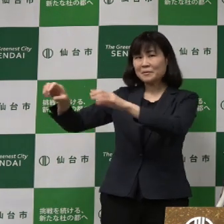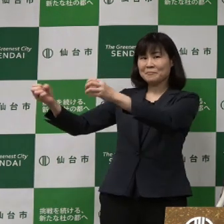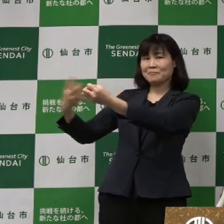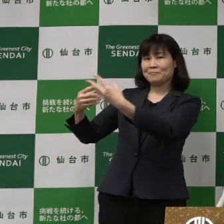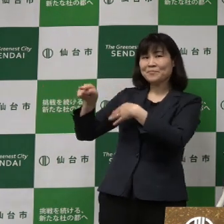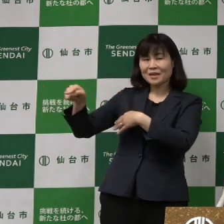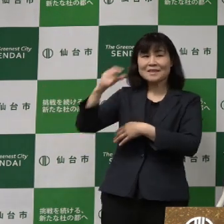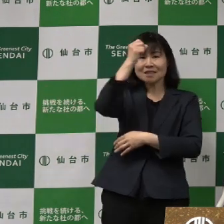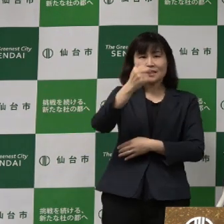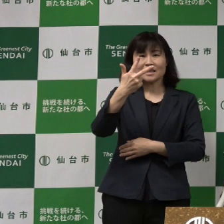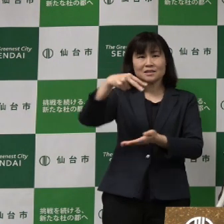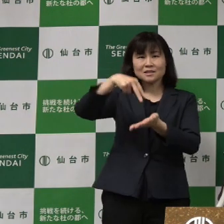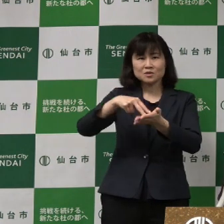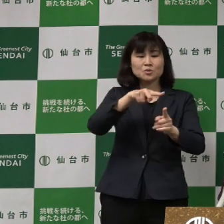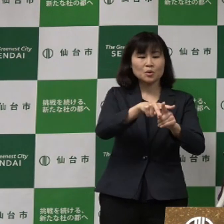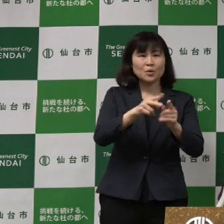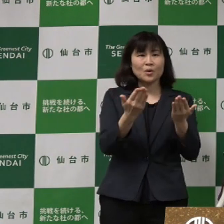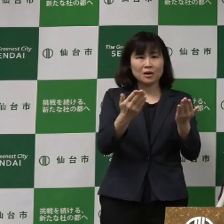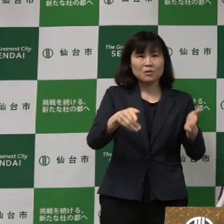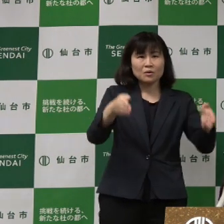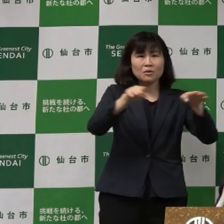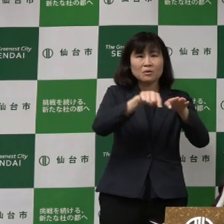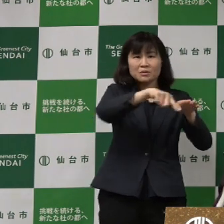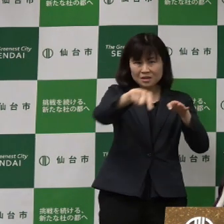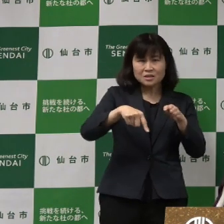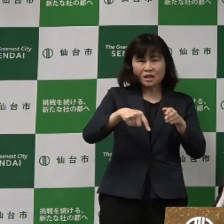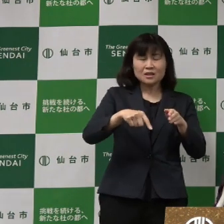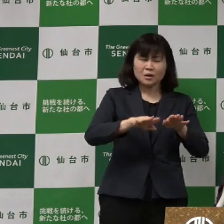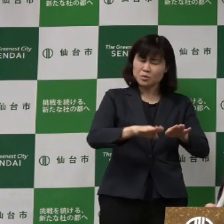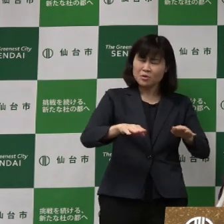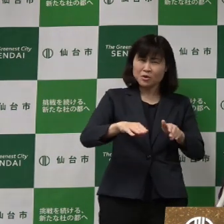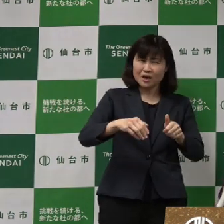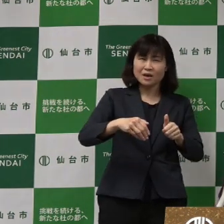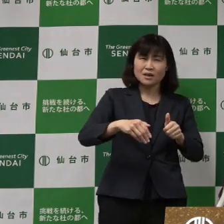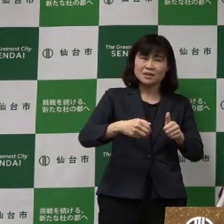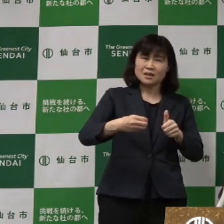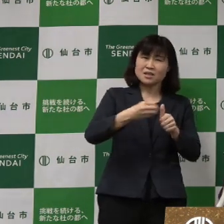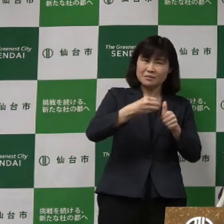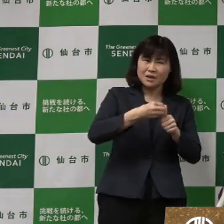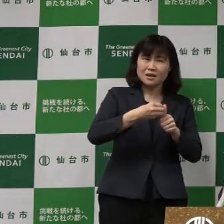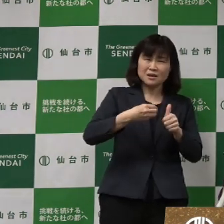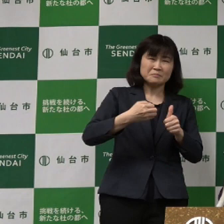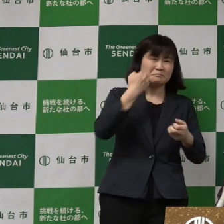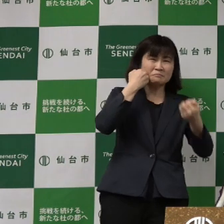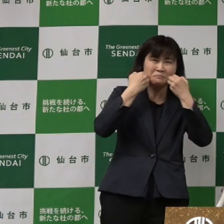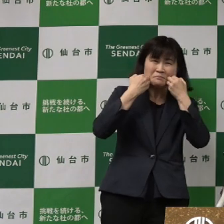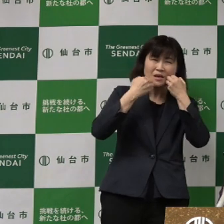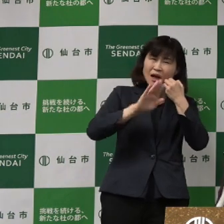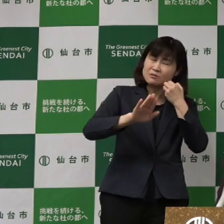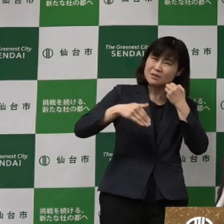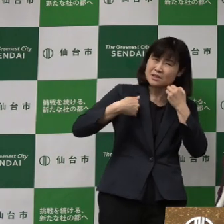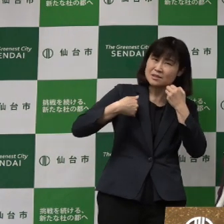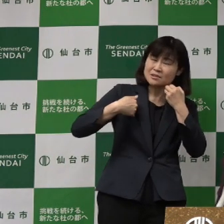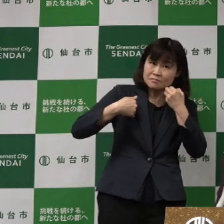校の中でお子さんがちょっと暴行を受けていじめに遭っているんじゃないかということで仙台